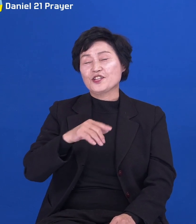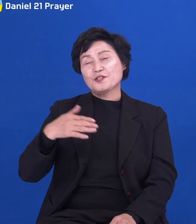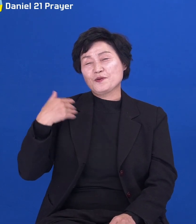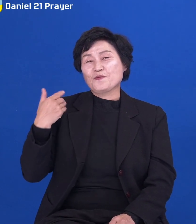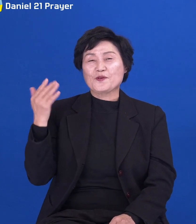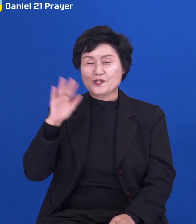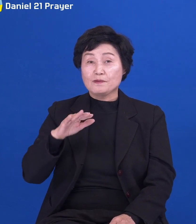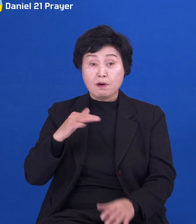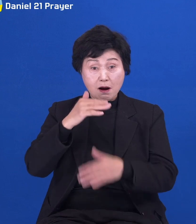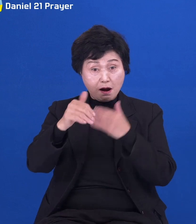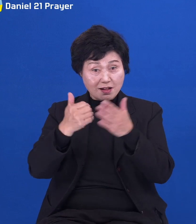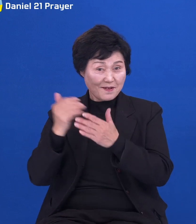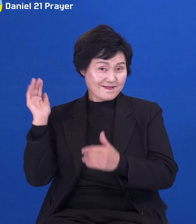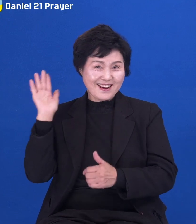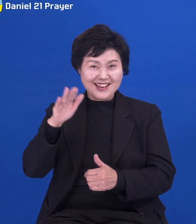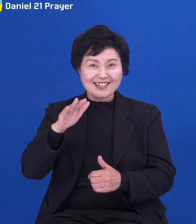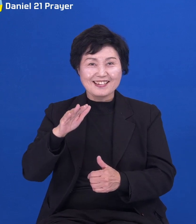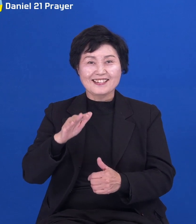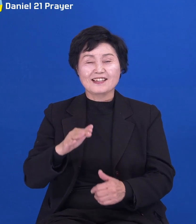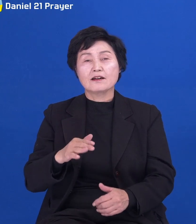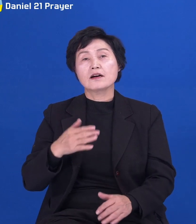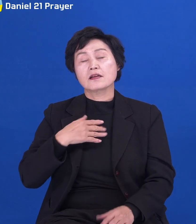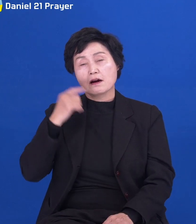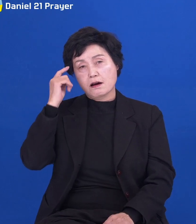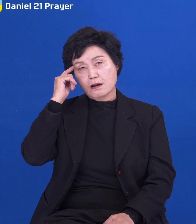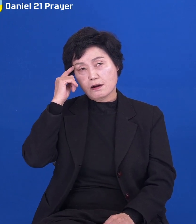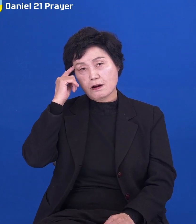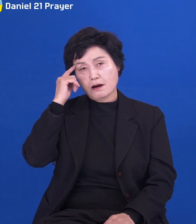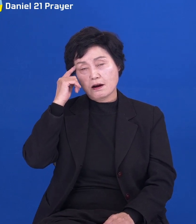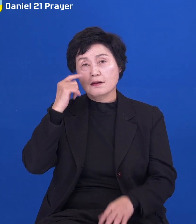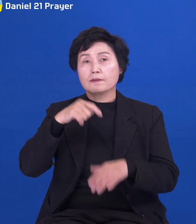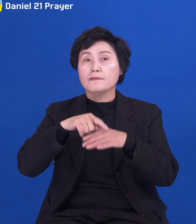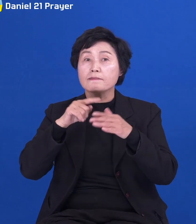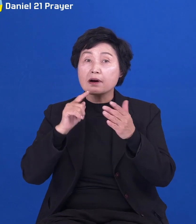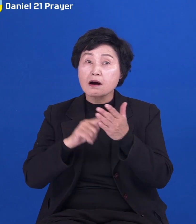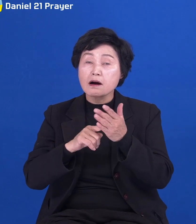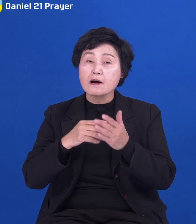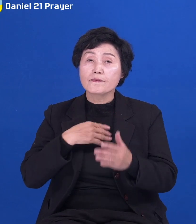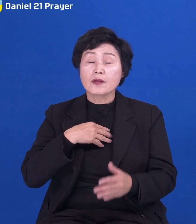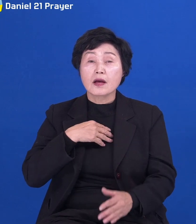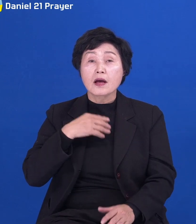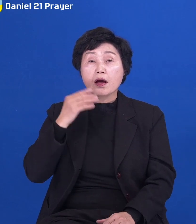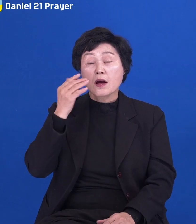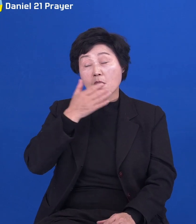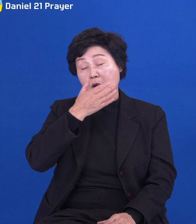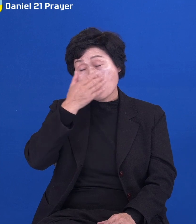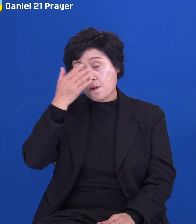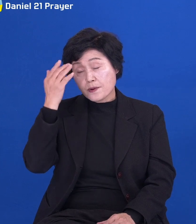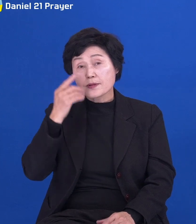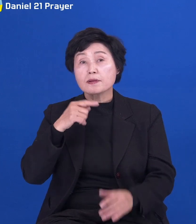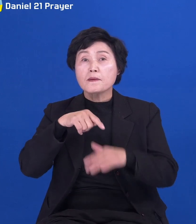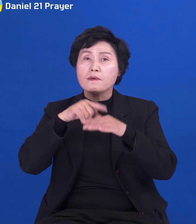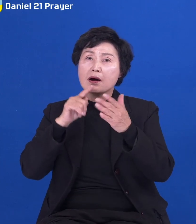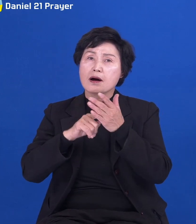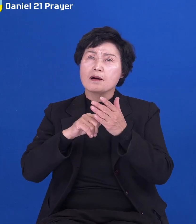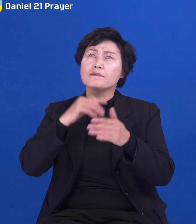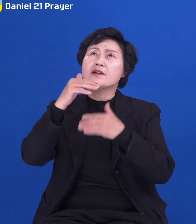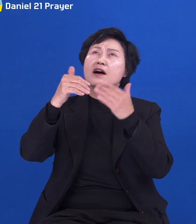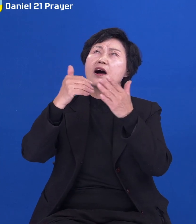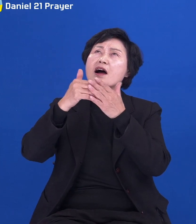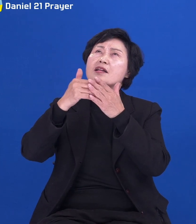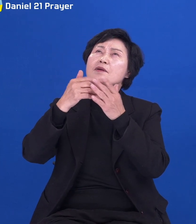하시더라고요. 내가 생각하는 그 마음이, 내가 바라왔던 그 마음이 하나님과 똑같은